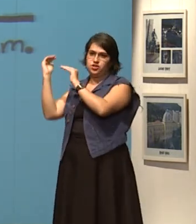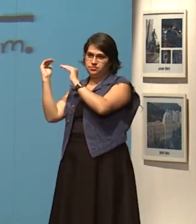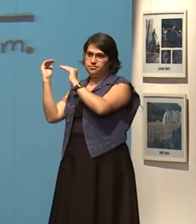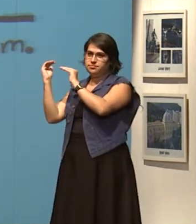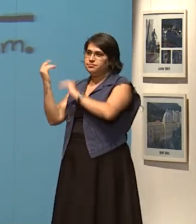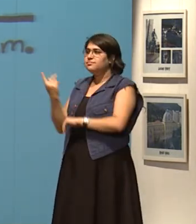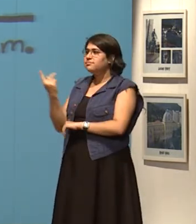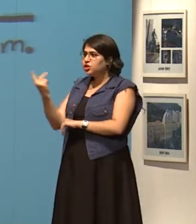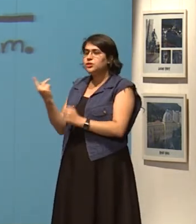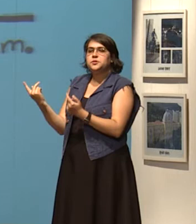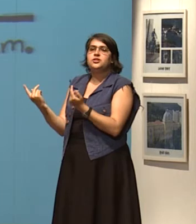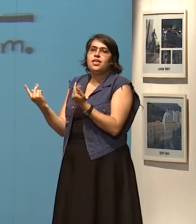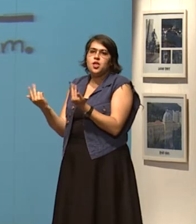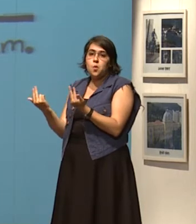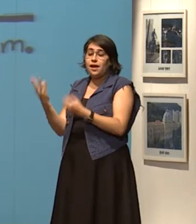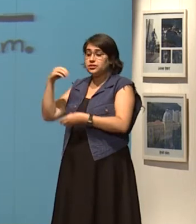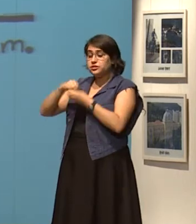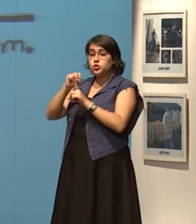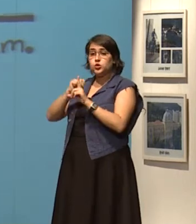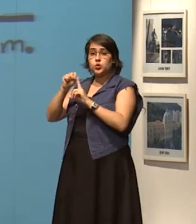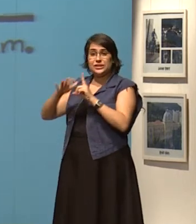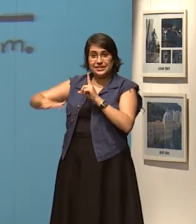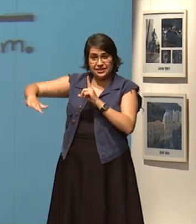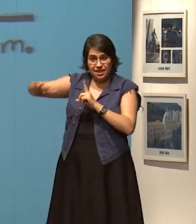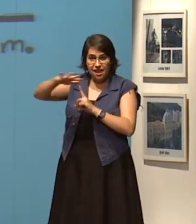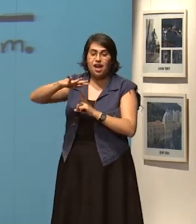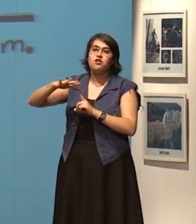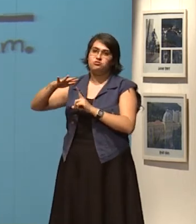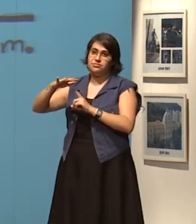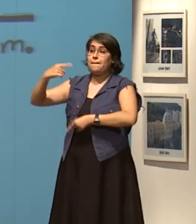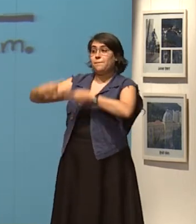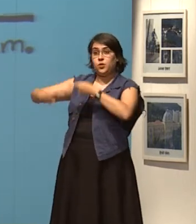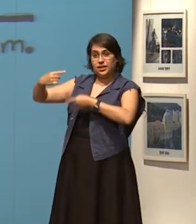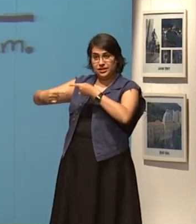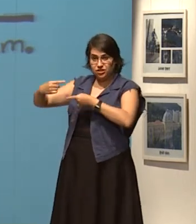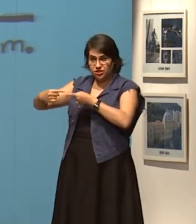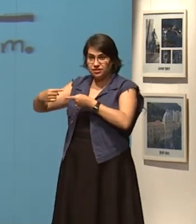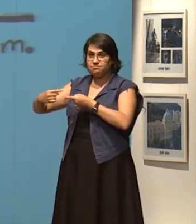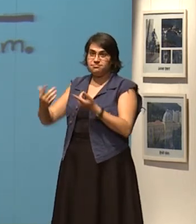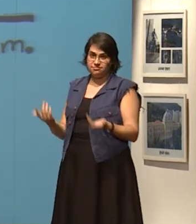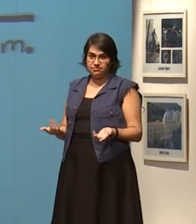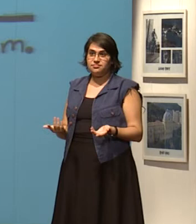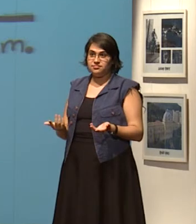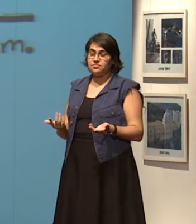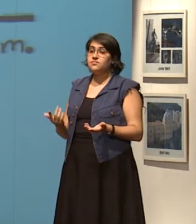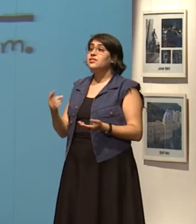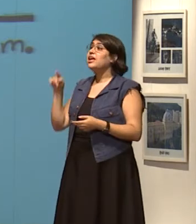O objetivo do feminismo é equidade, igualdade dentro de uma sociedade,